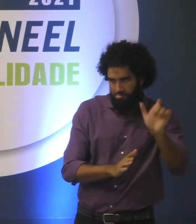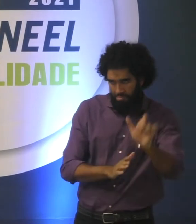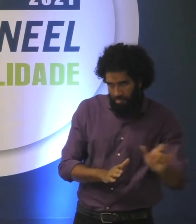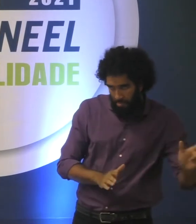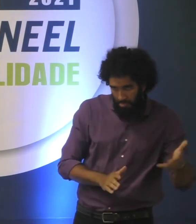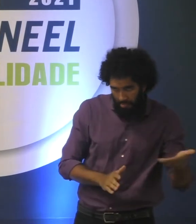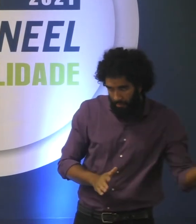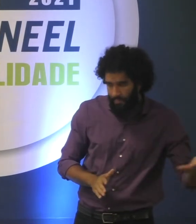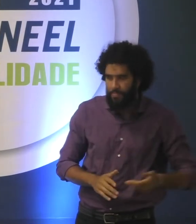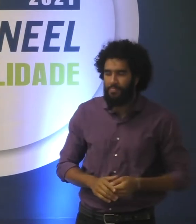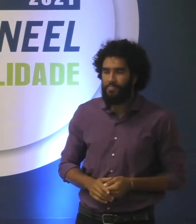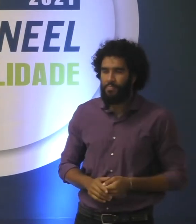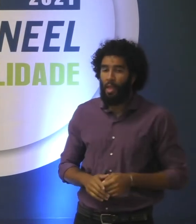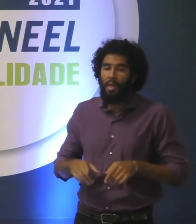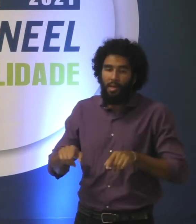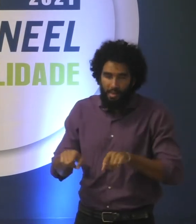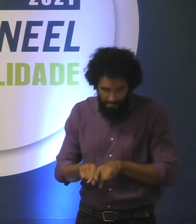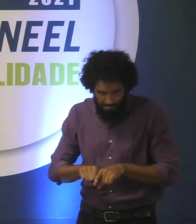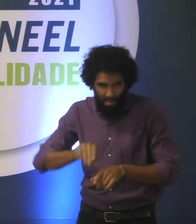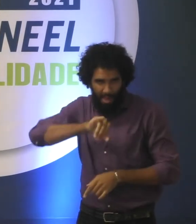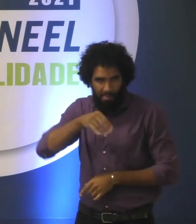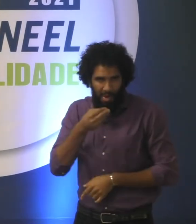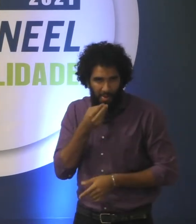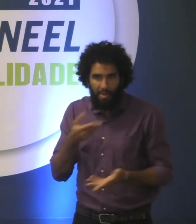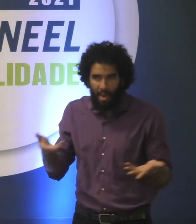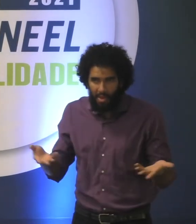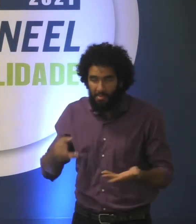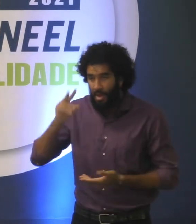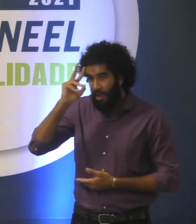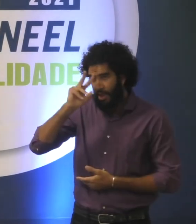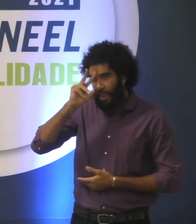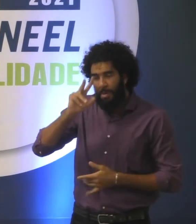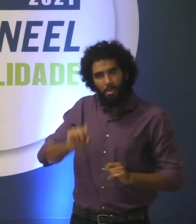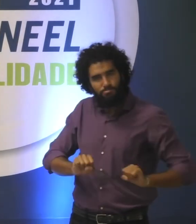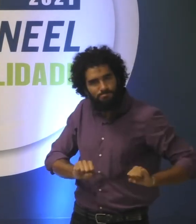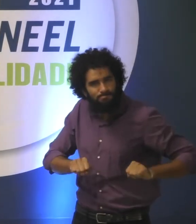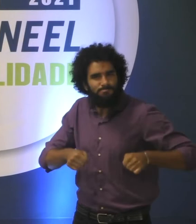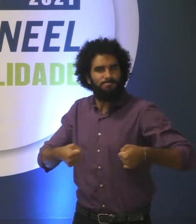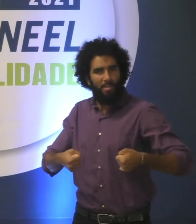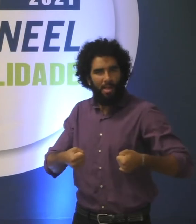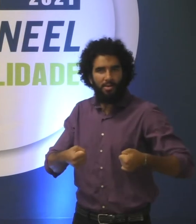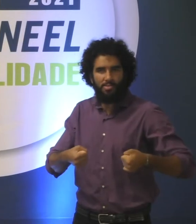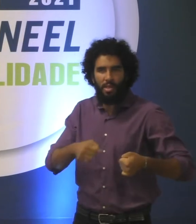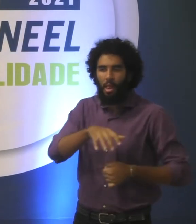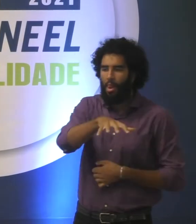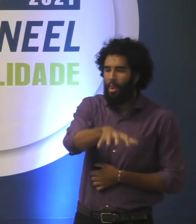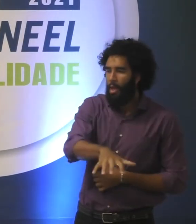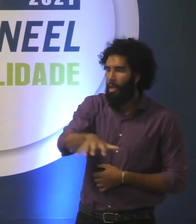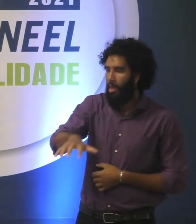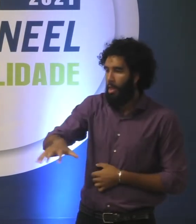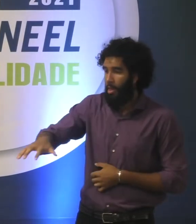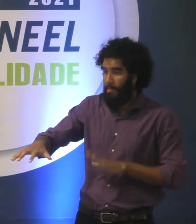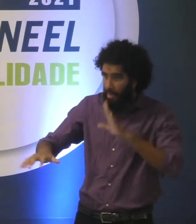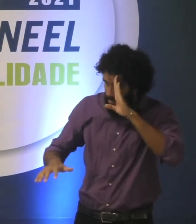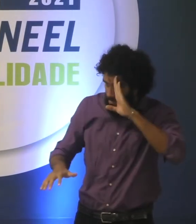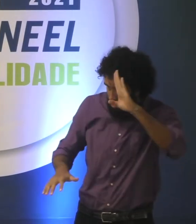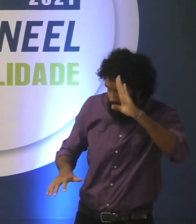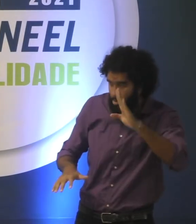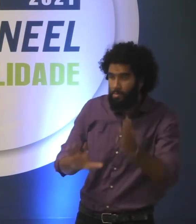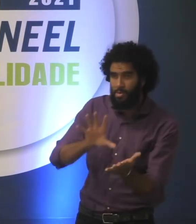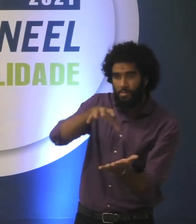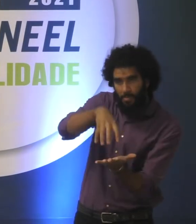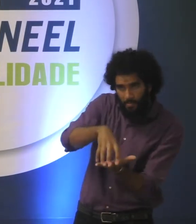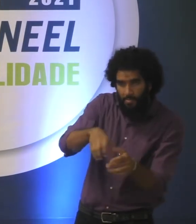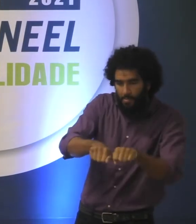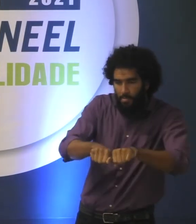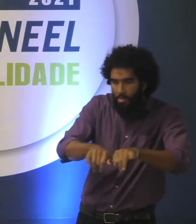Também gostaria de aproveitar essa ocasião para destacar os esforços de todo o setor, em especial das distribuidoras e